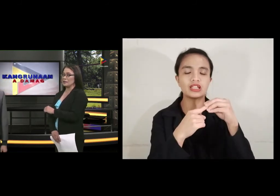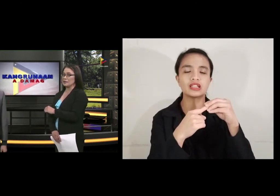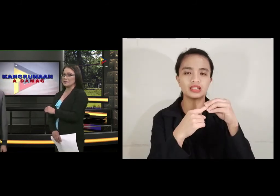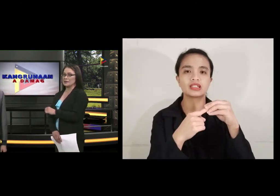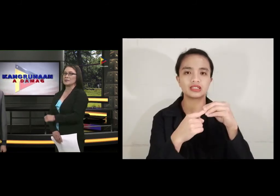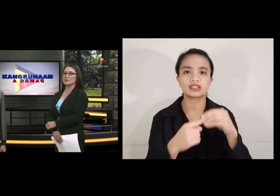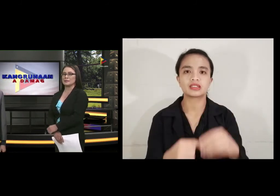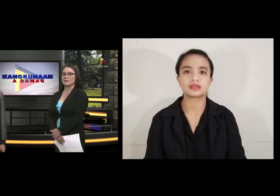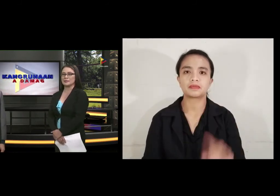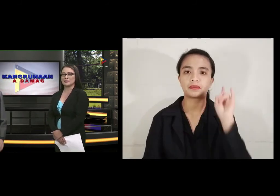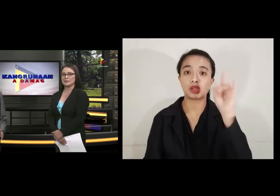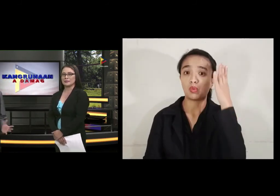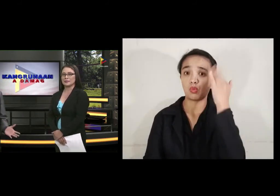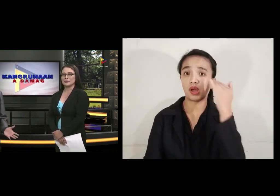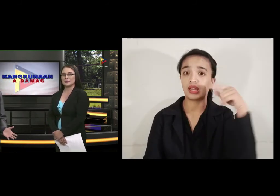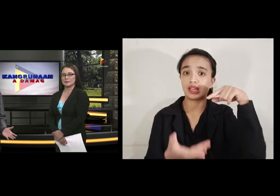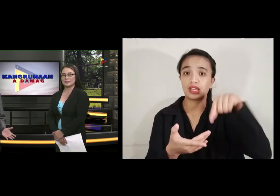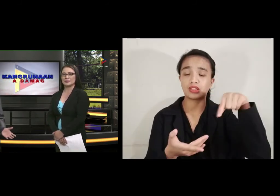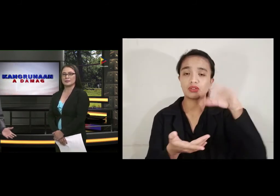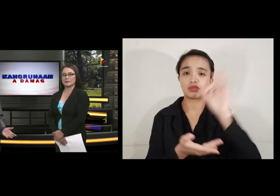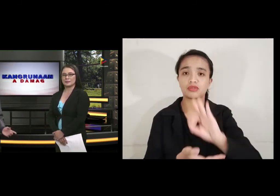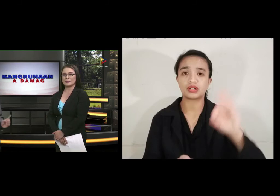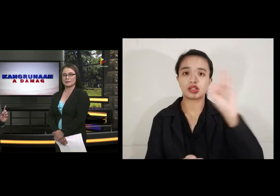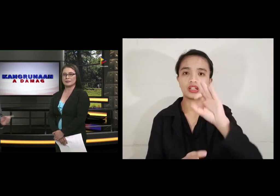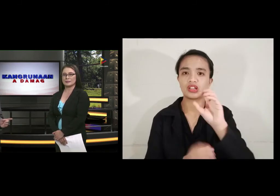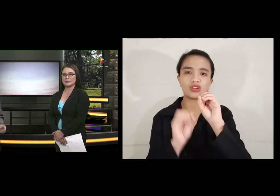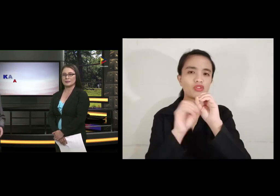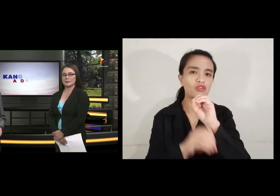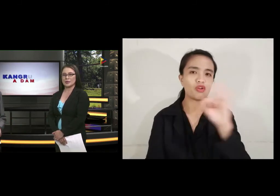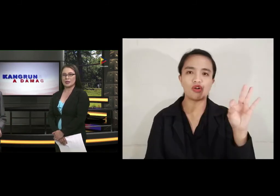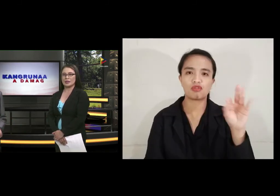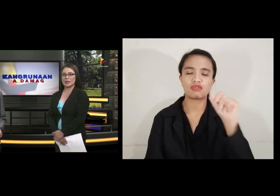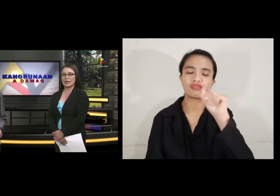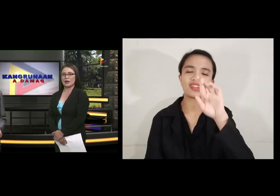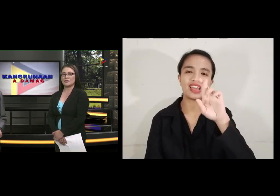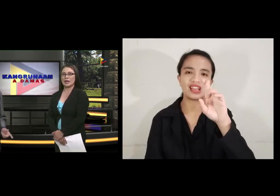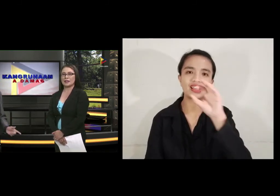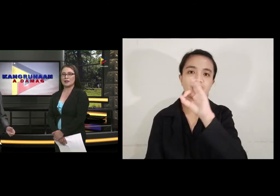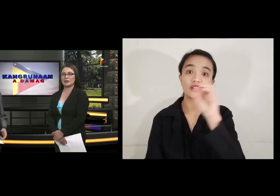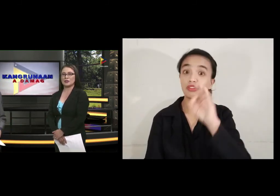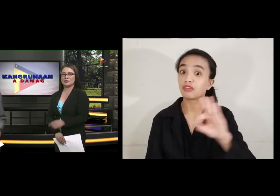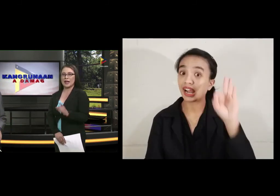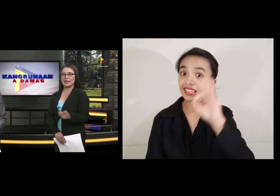partner. Special edition, kasi this Friday, off-air tayo, partner. Okay,